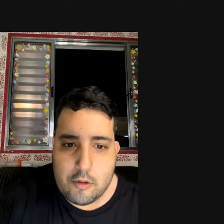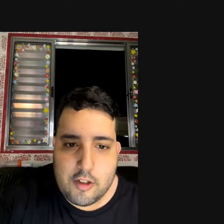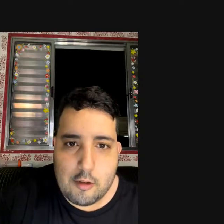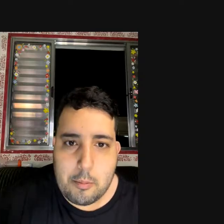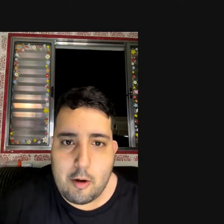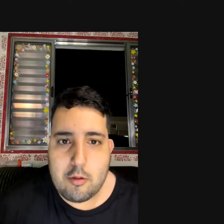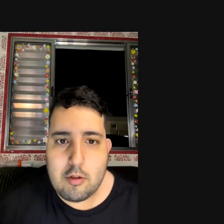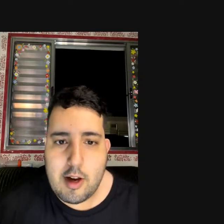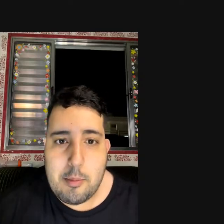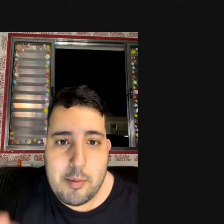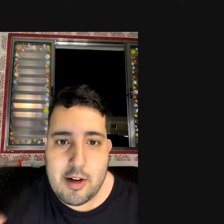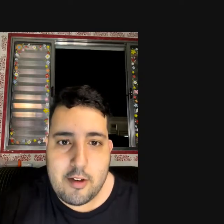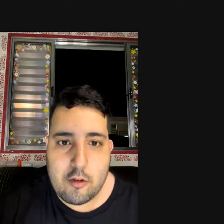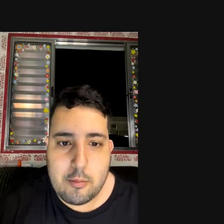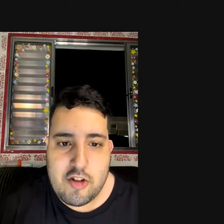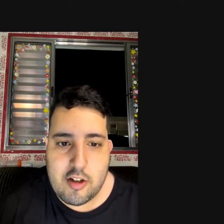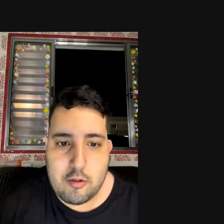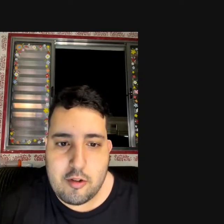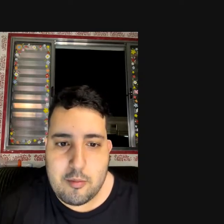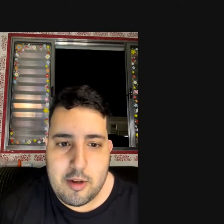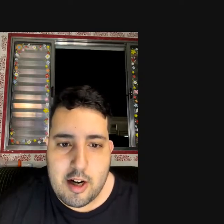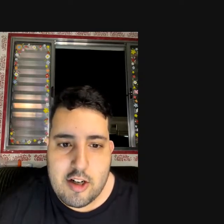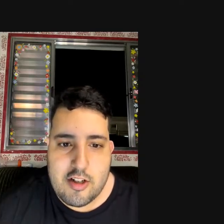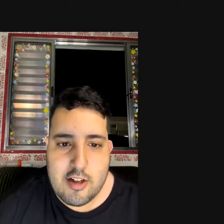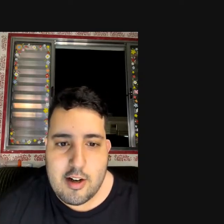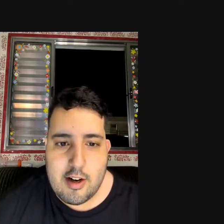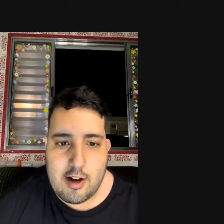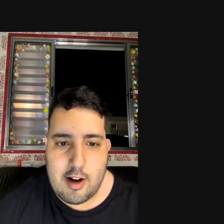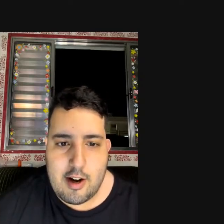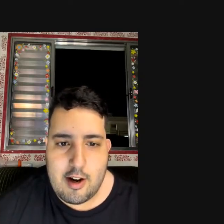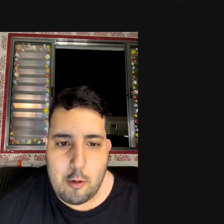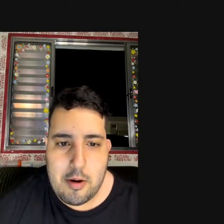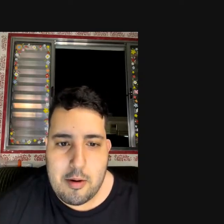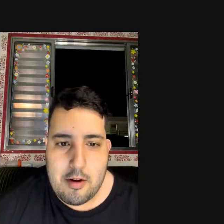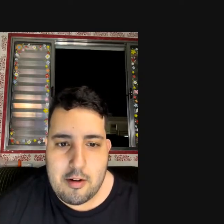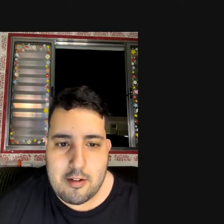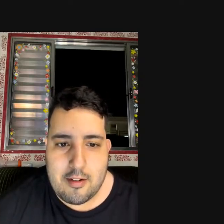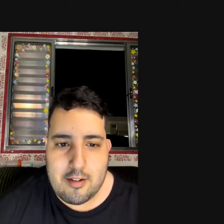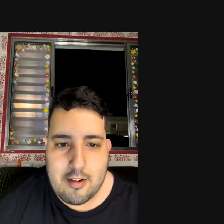Vamos ver, mostrar no palco. É a primeira vez que eu estou mexendo no StreamYard.